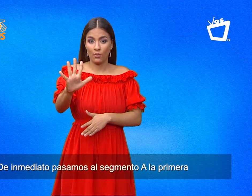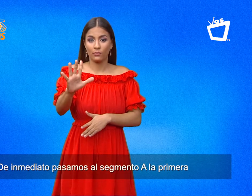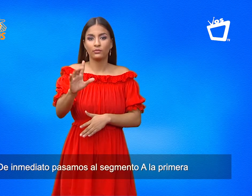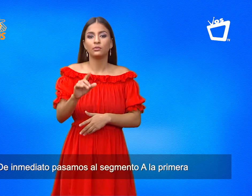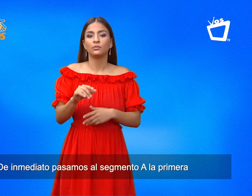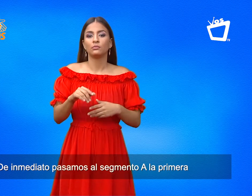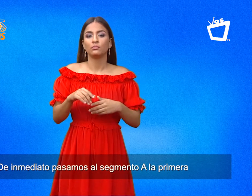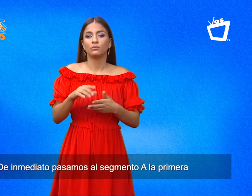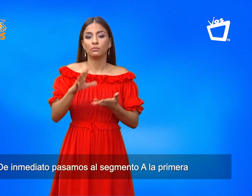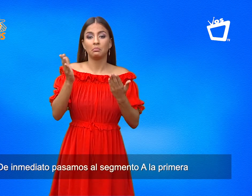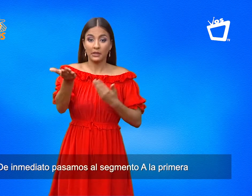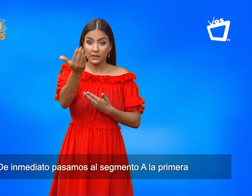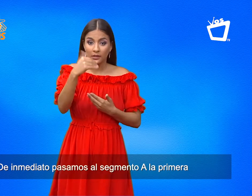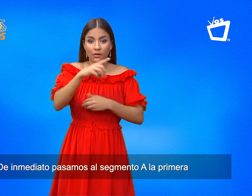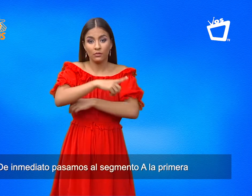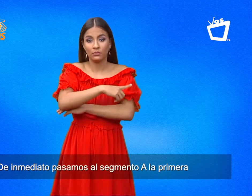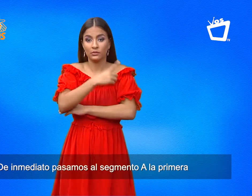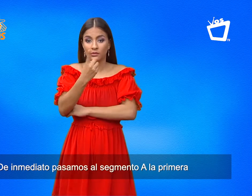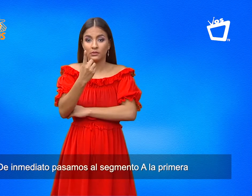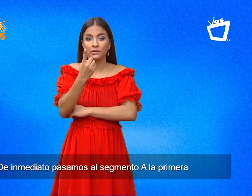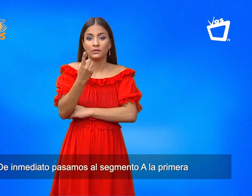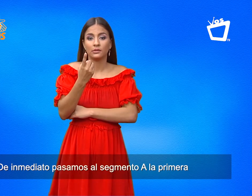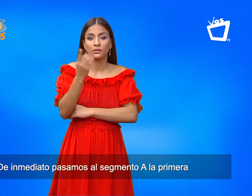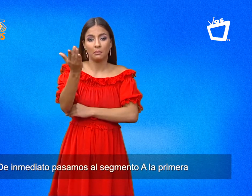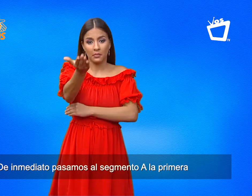segmento a la primera